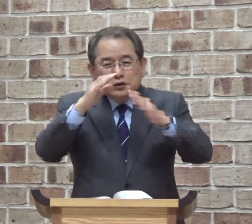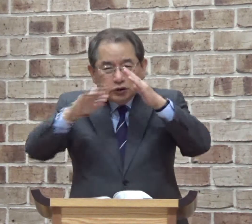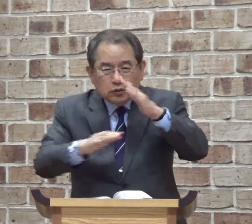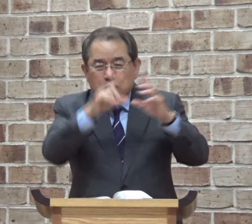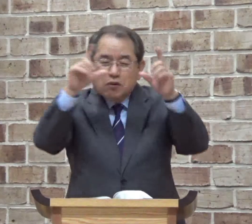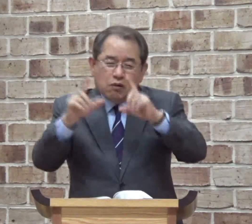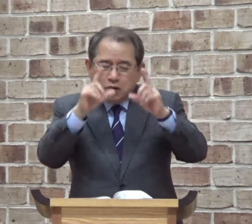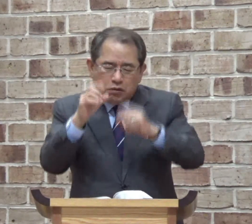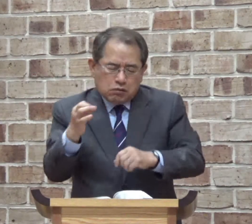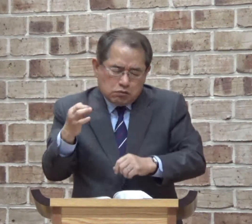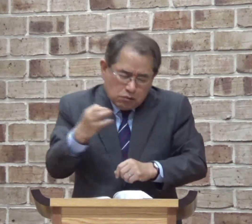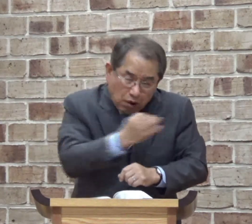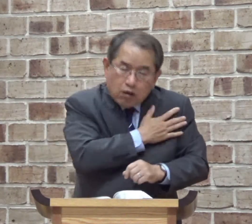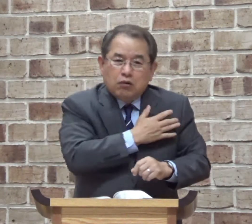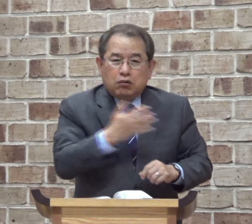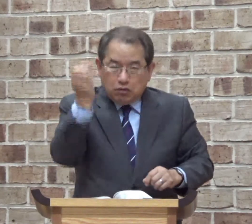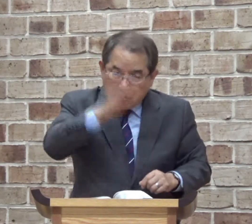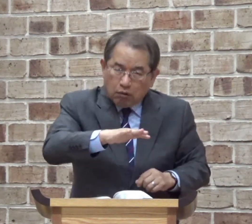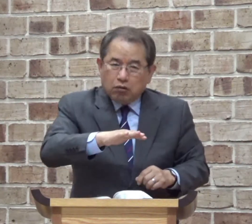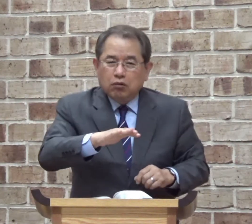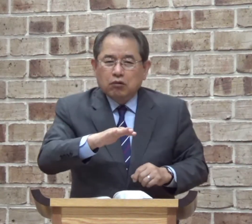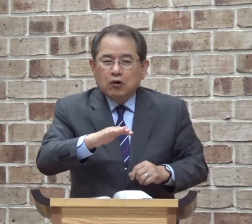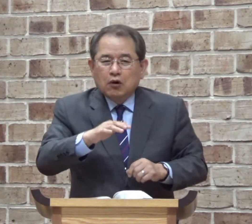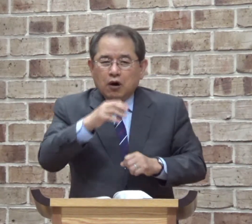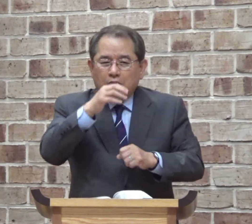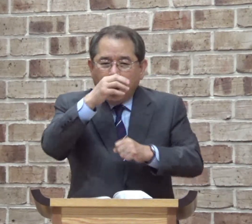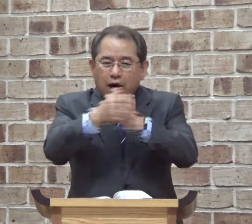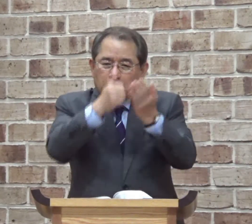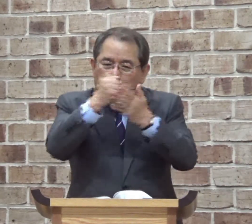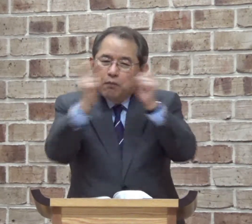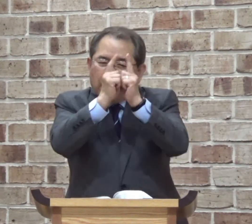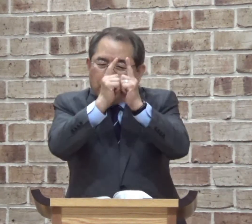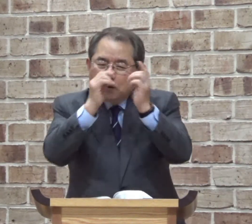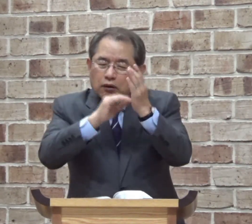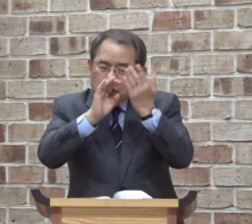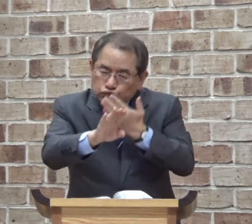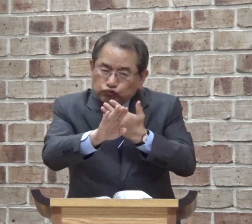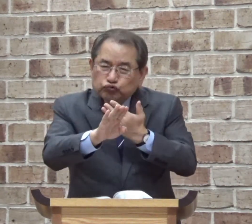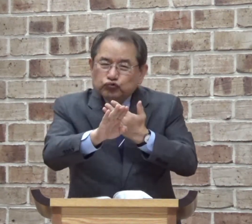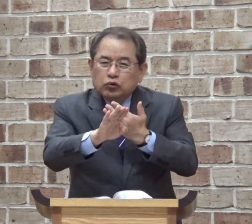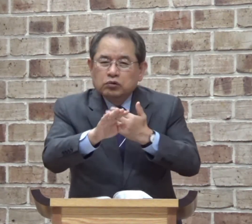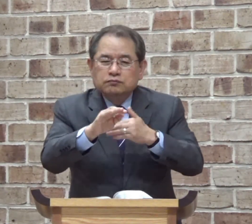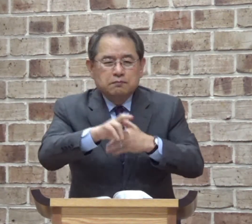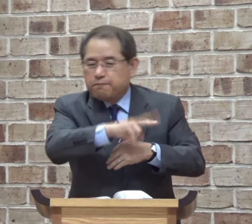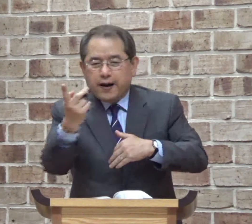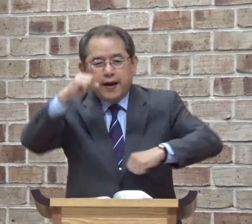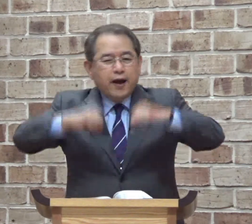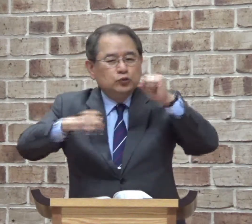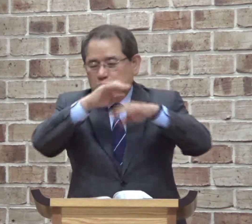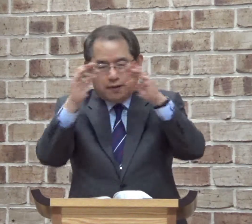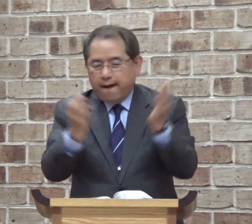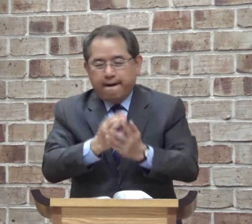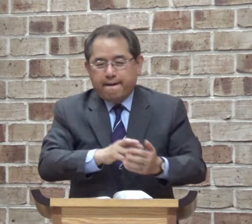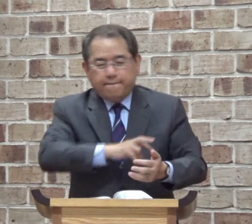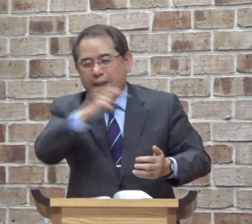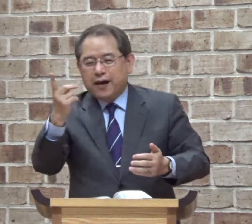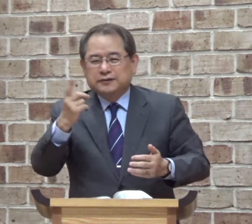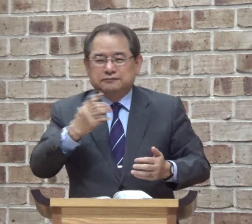행실을 바꾸어 나의 행복과 평안을 위해 사는 것을 포기하고 가난한 곳을 찾아 스스로